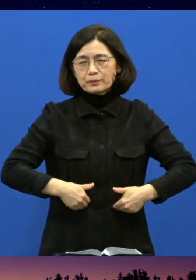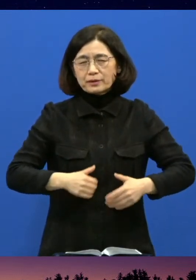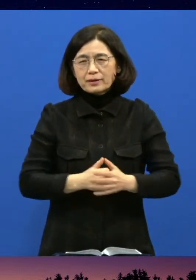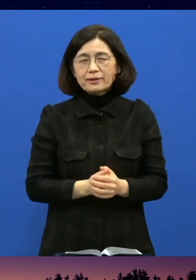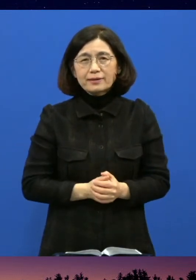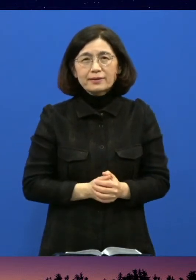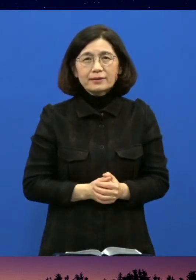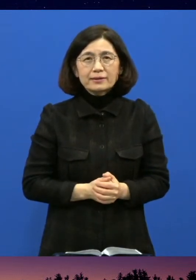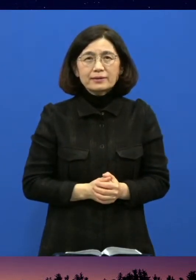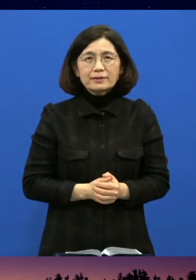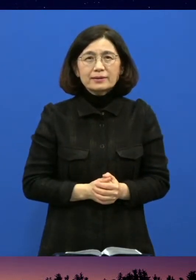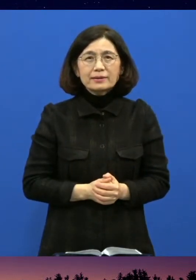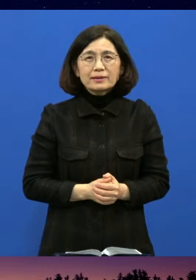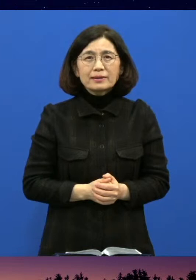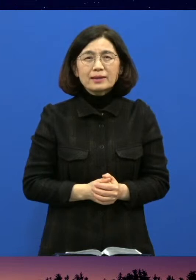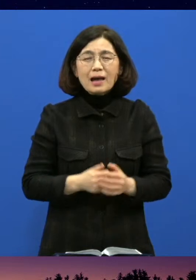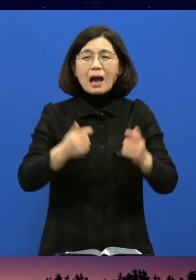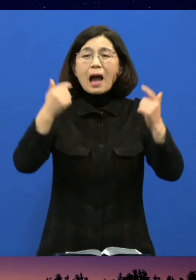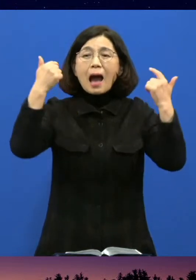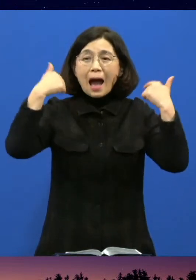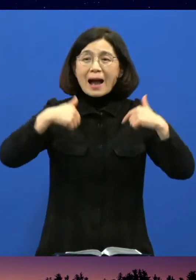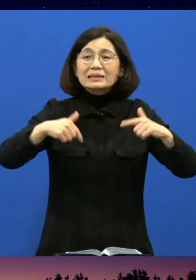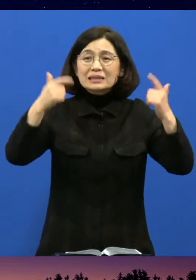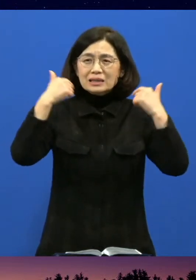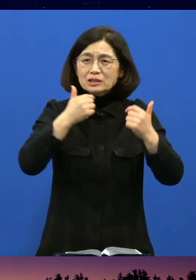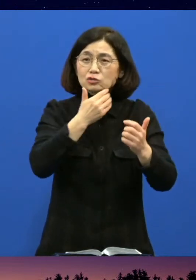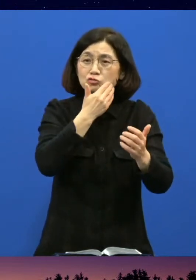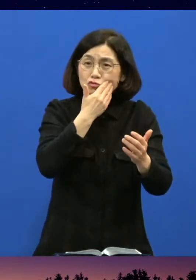근데 여러분, 이 항상이 중요한데